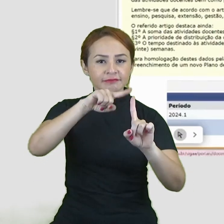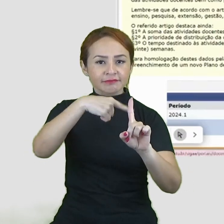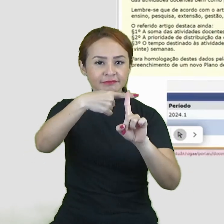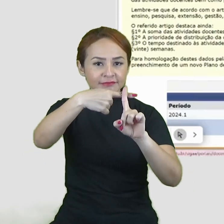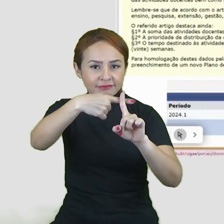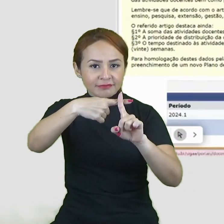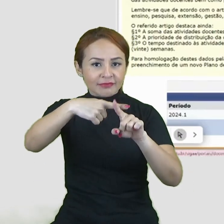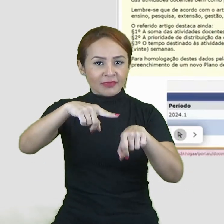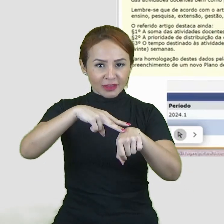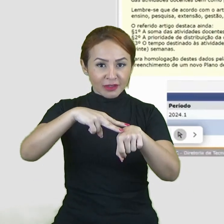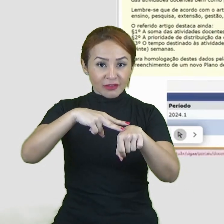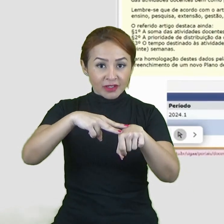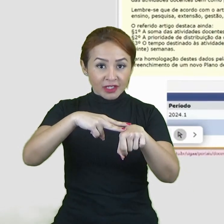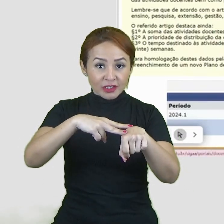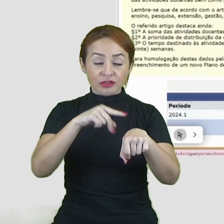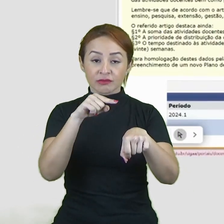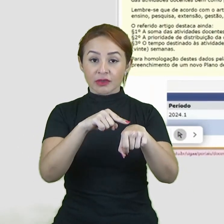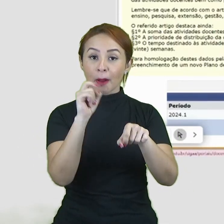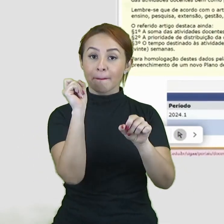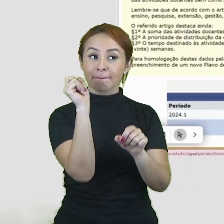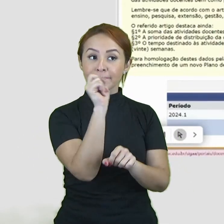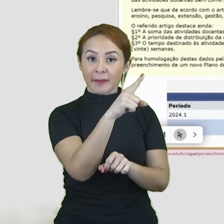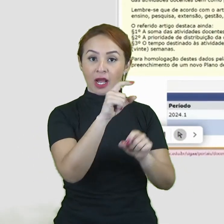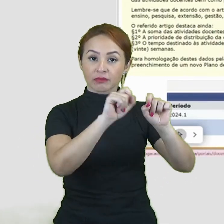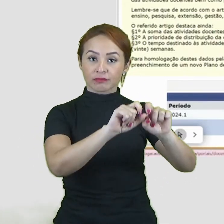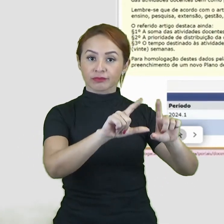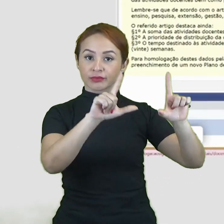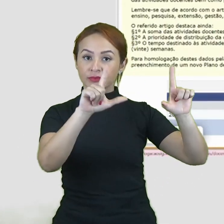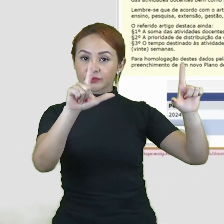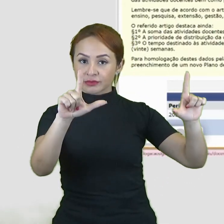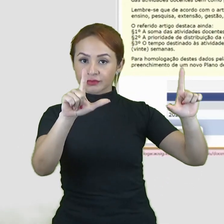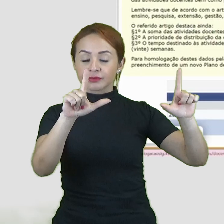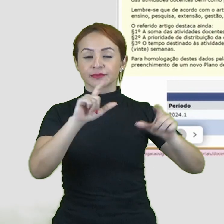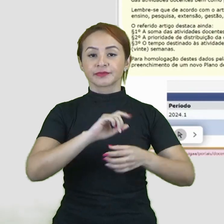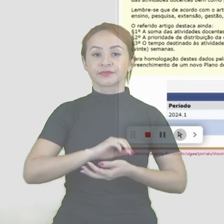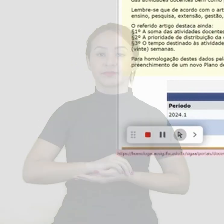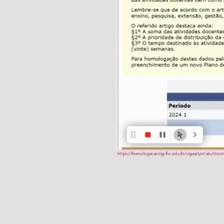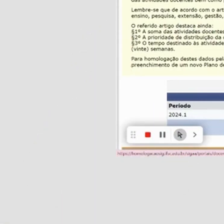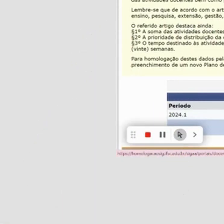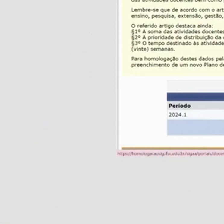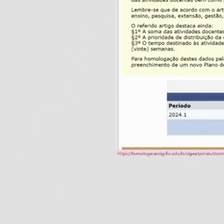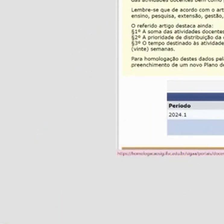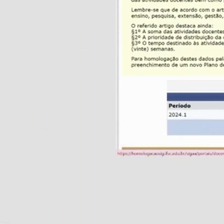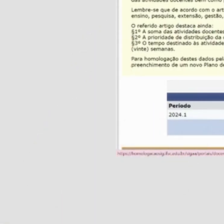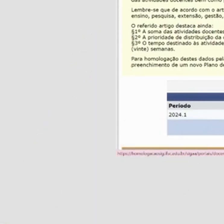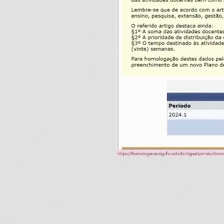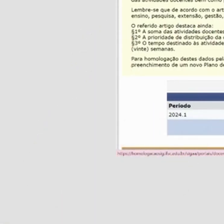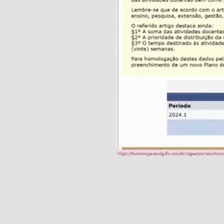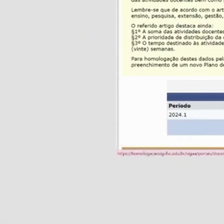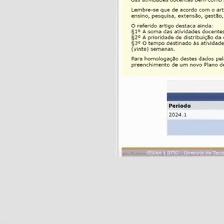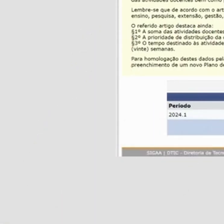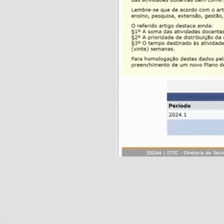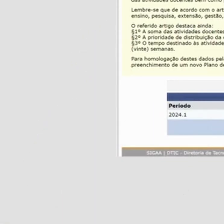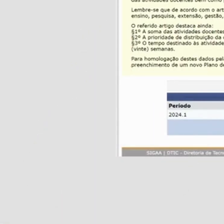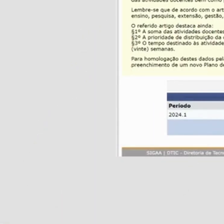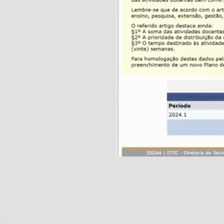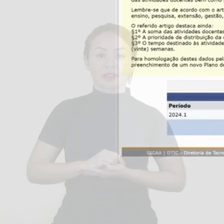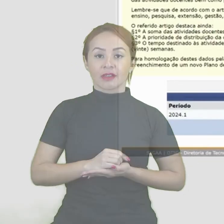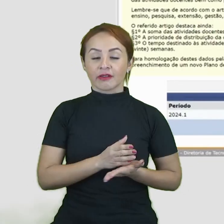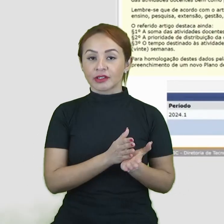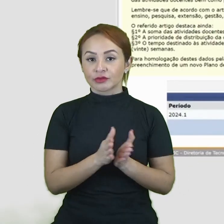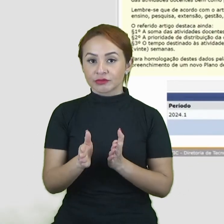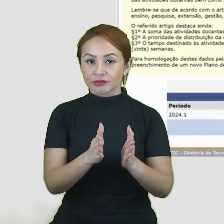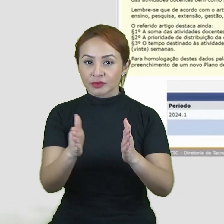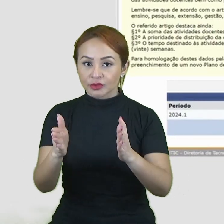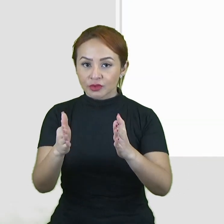um sinal de mais. Então, é a partir desse sinal que a gente vai iniciar o cadastro. Então, a gente clica no maisinho